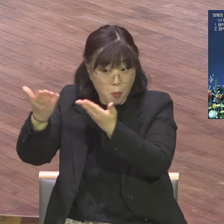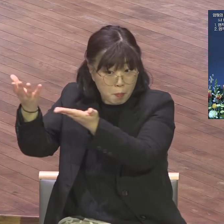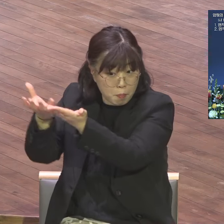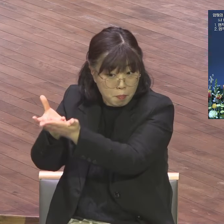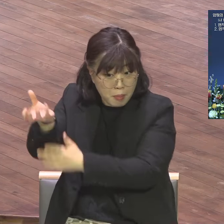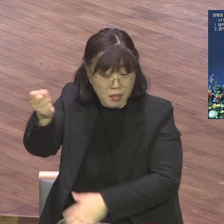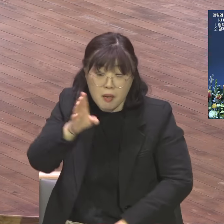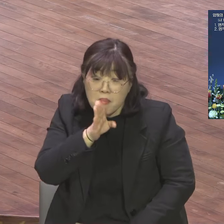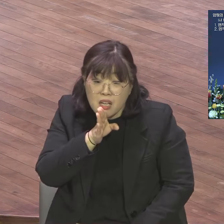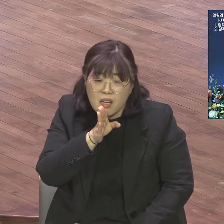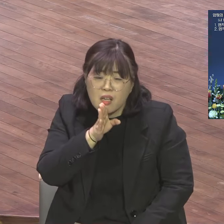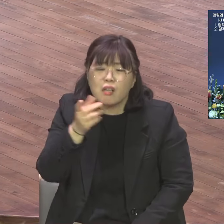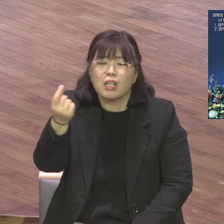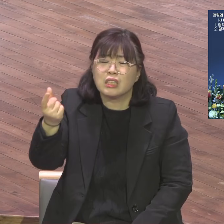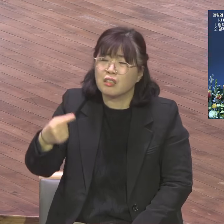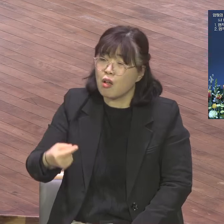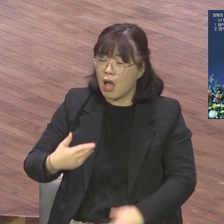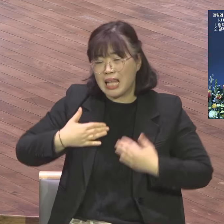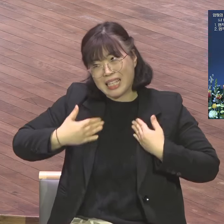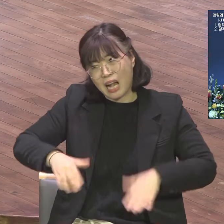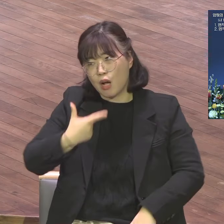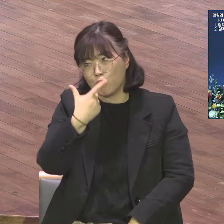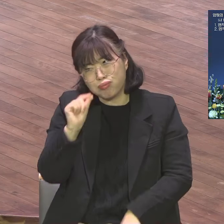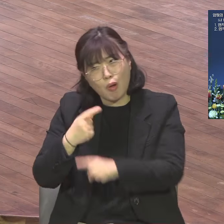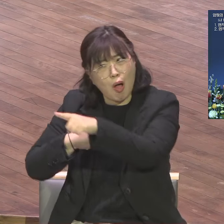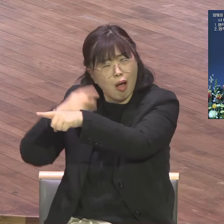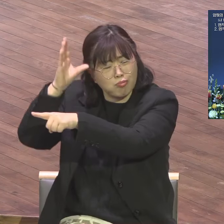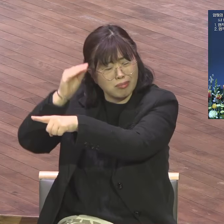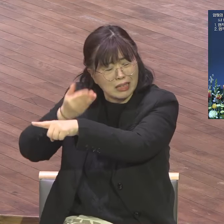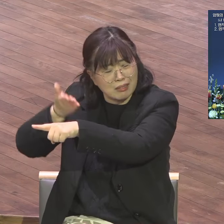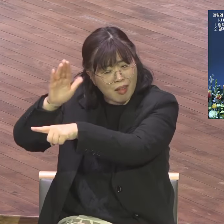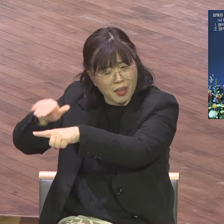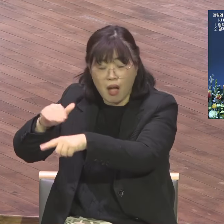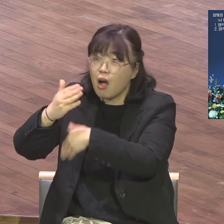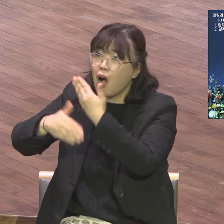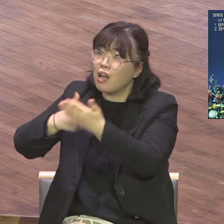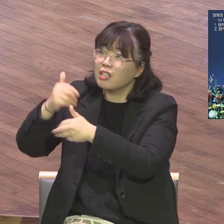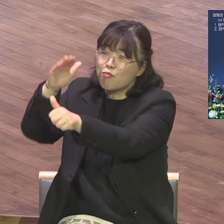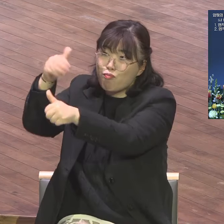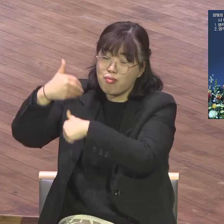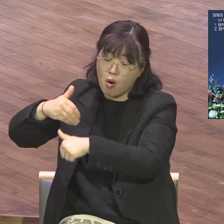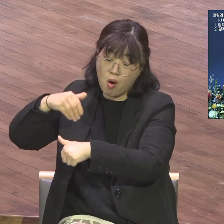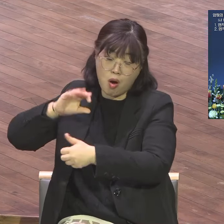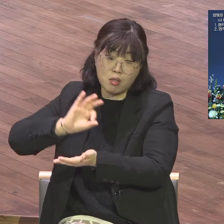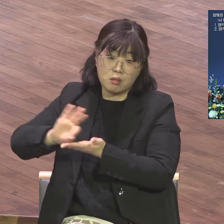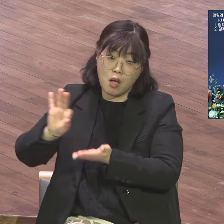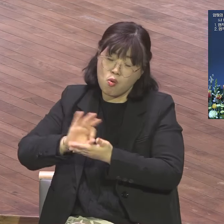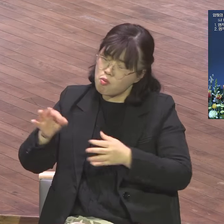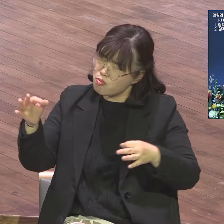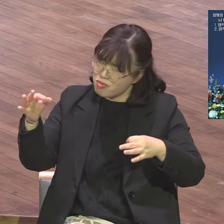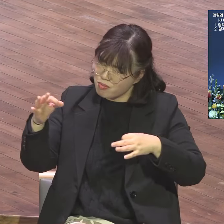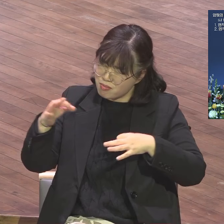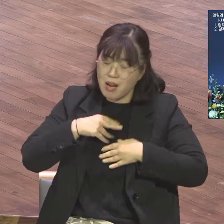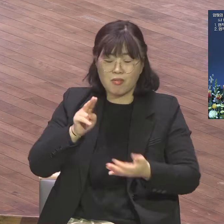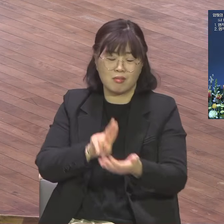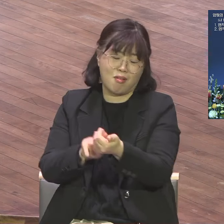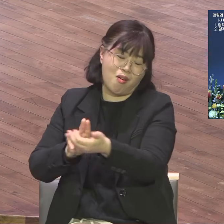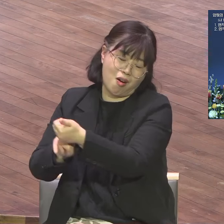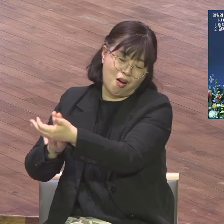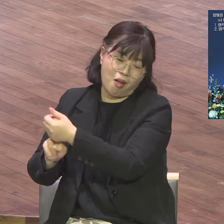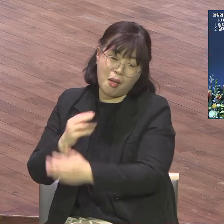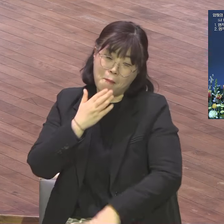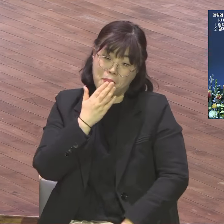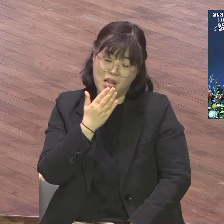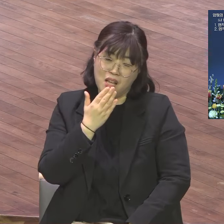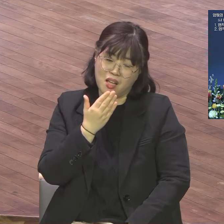보시라고. 제자들부터 시작해가지고 하나같이 다 그냥말로 별 볼 일 없는 사람들이 성령